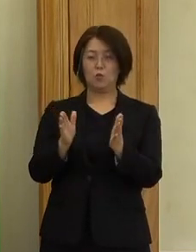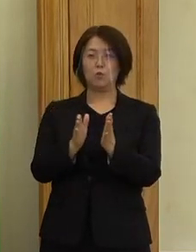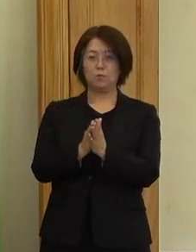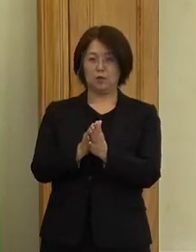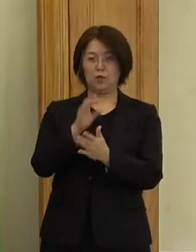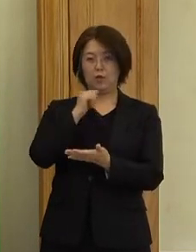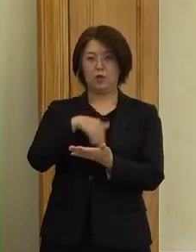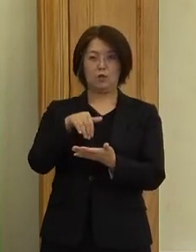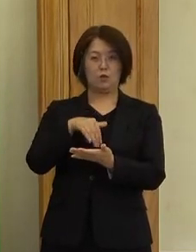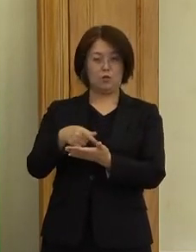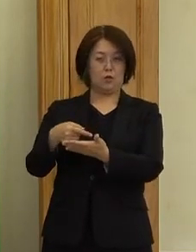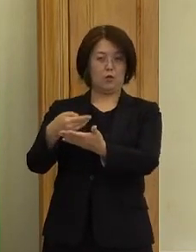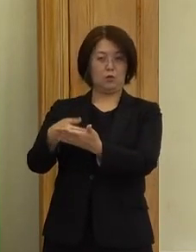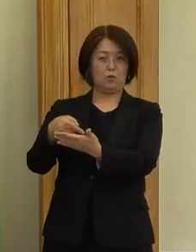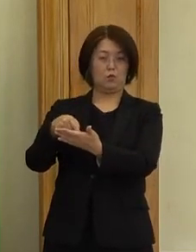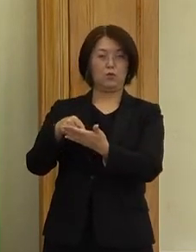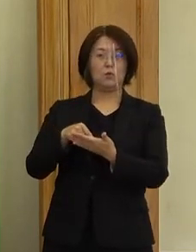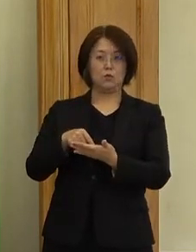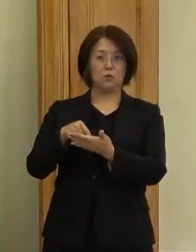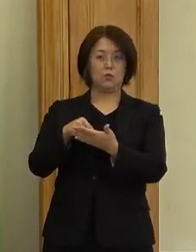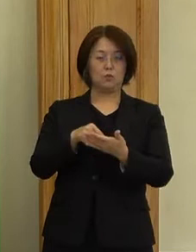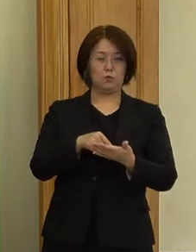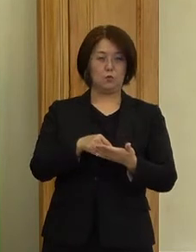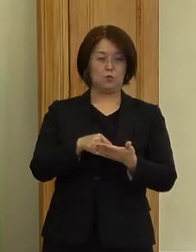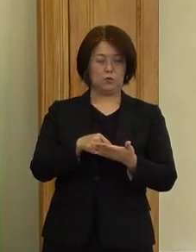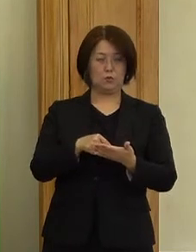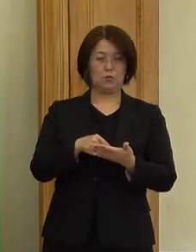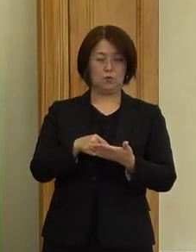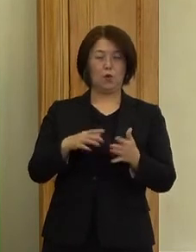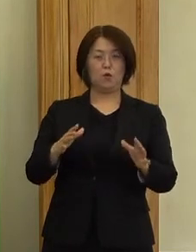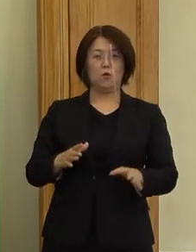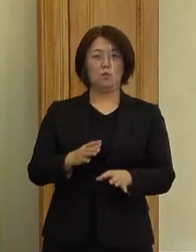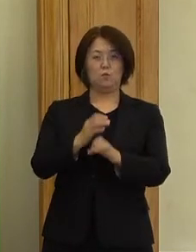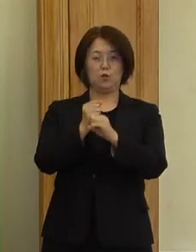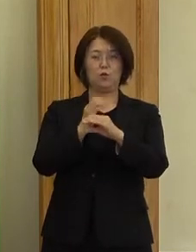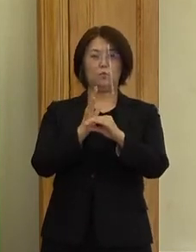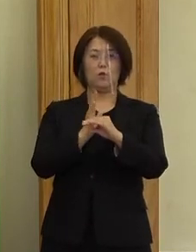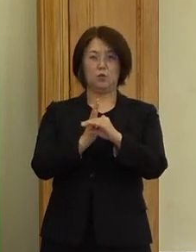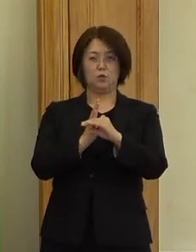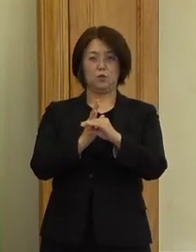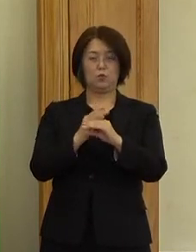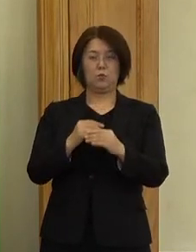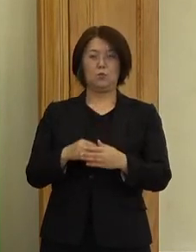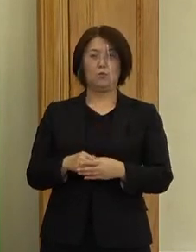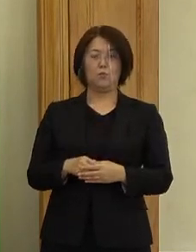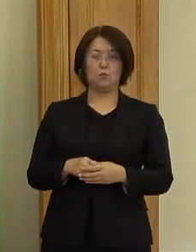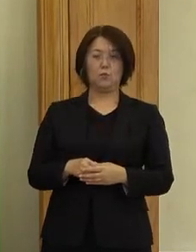予算の要求を今取り上がってきておりまして、取りまとめているところでございます。